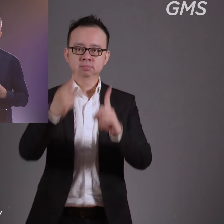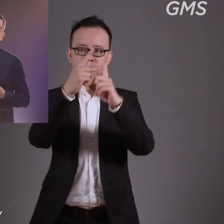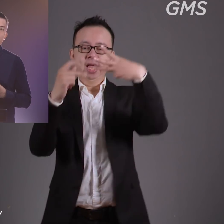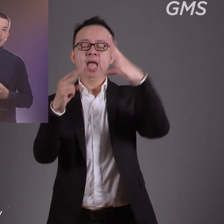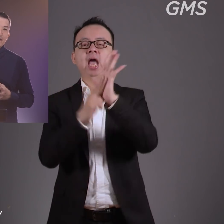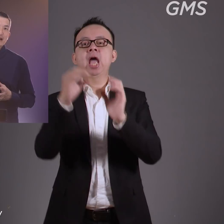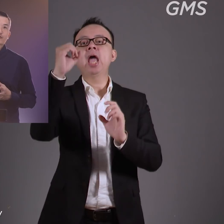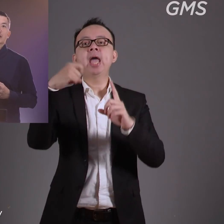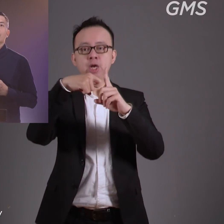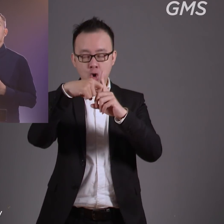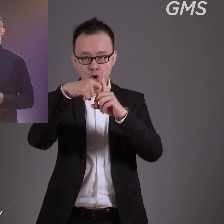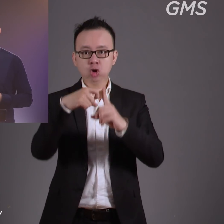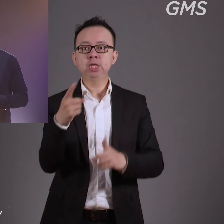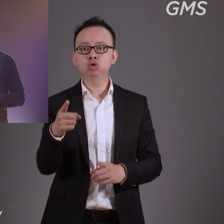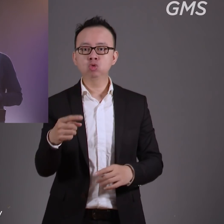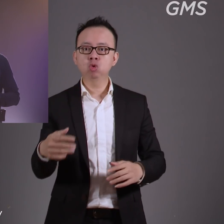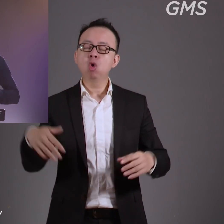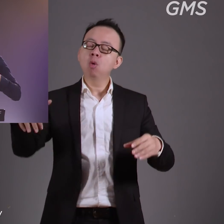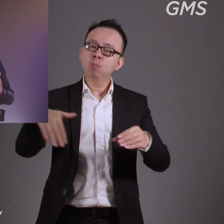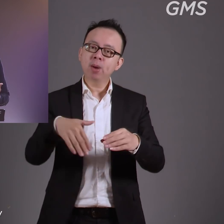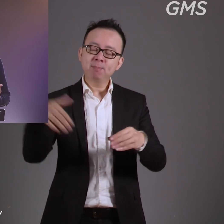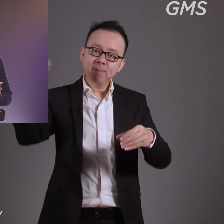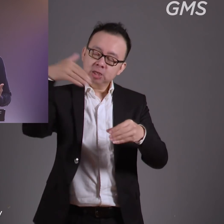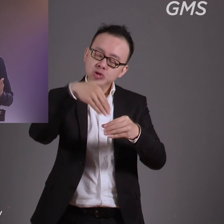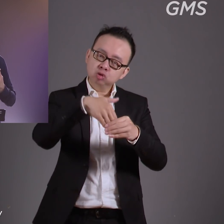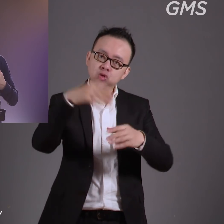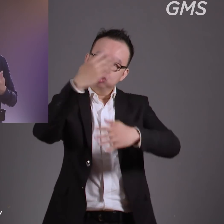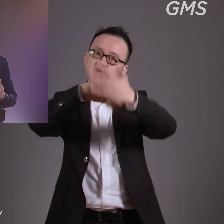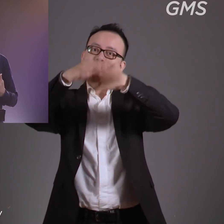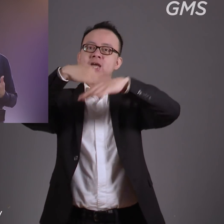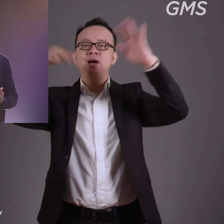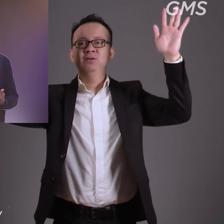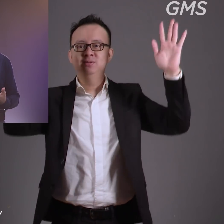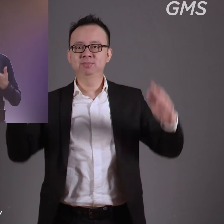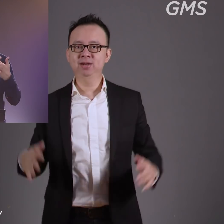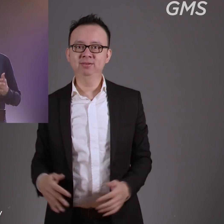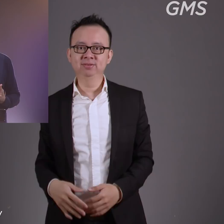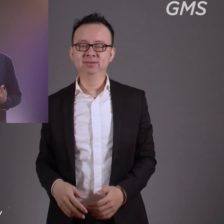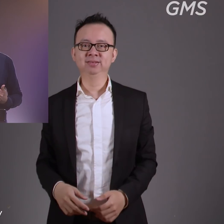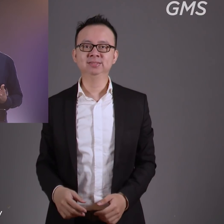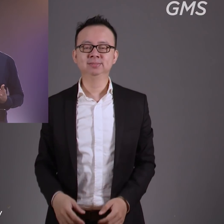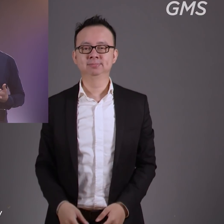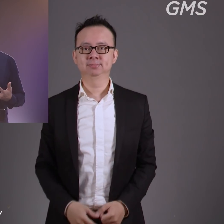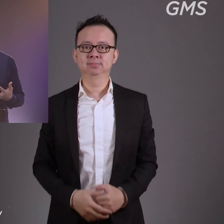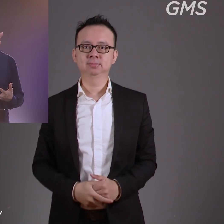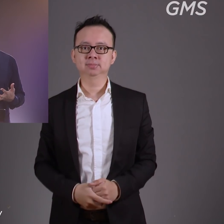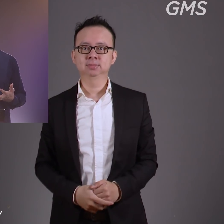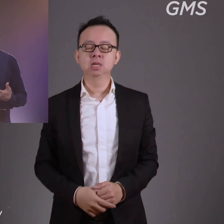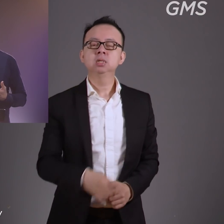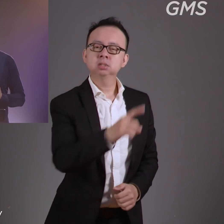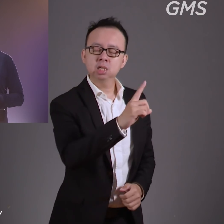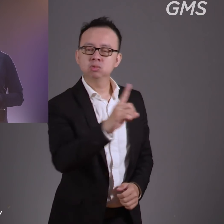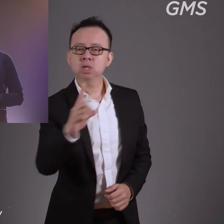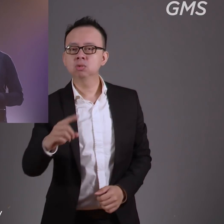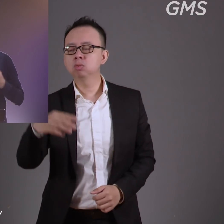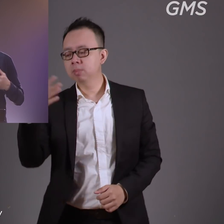Henok ini seorang yang masuk ke sorga dalam kondisi hidup, sedangkan orang lain harus mati. Adam pun begitu, satu-satu meninggal